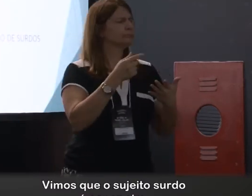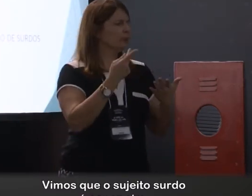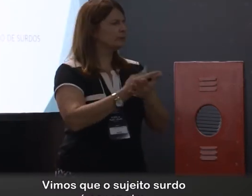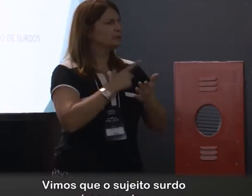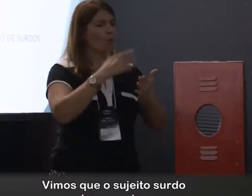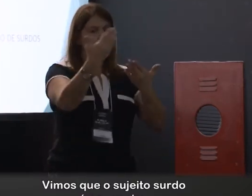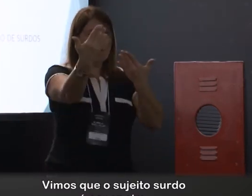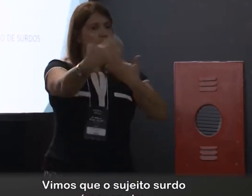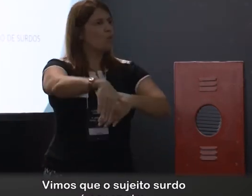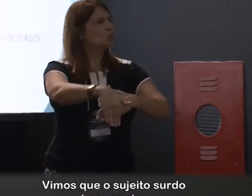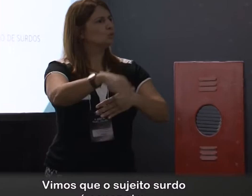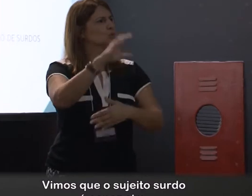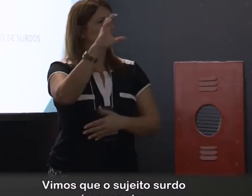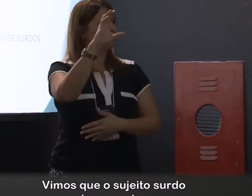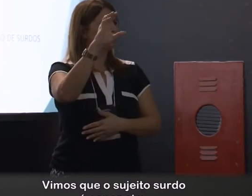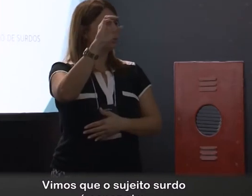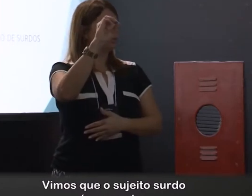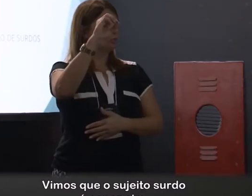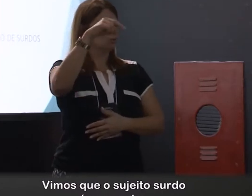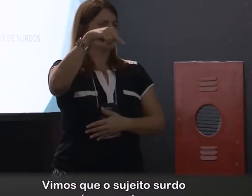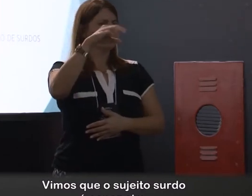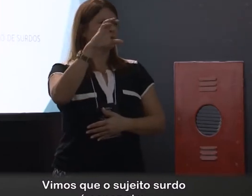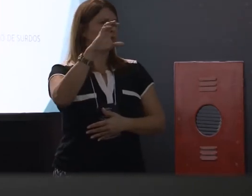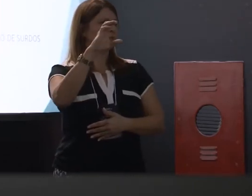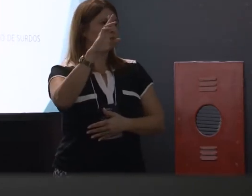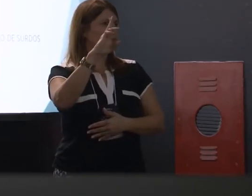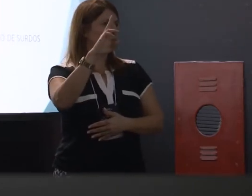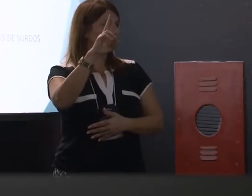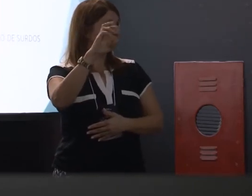o sujeito surdo, ele é capaz, sim.